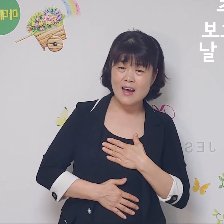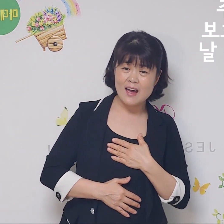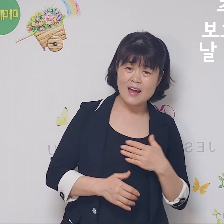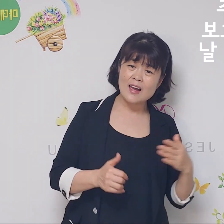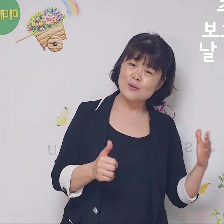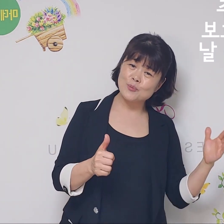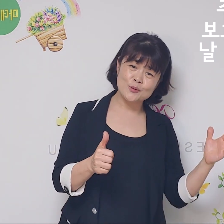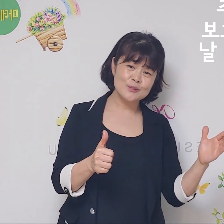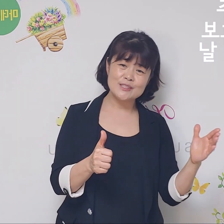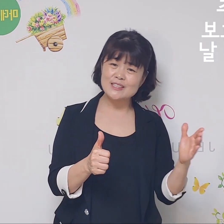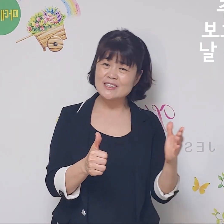날